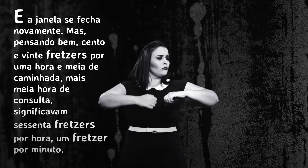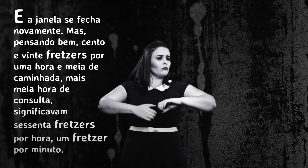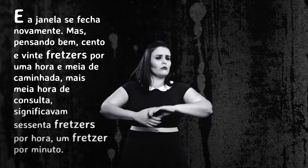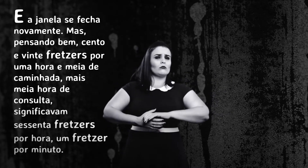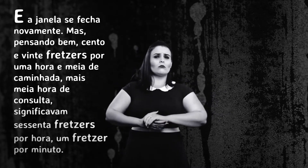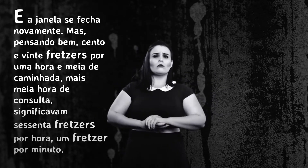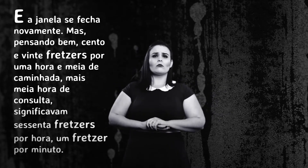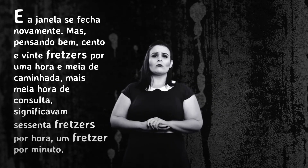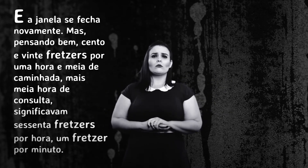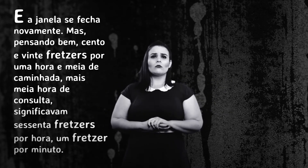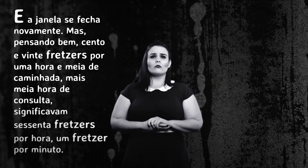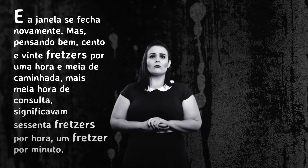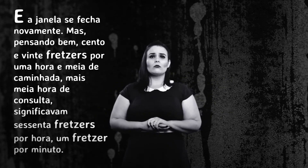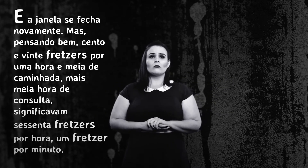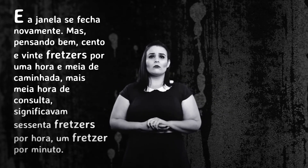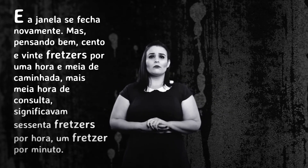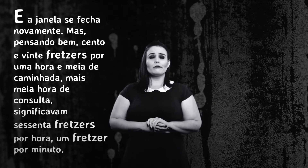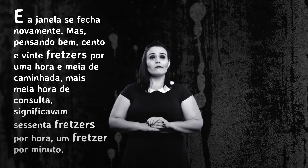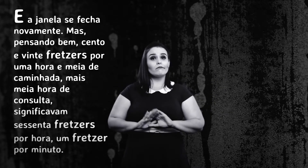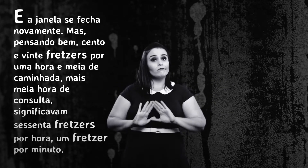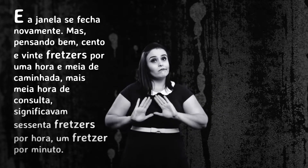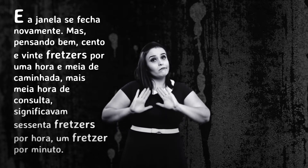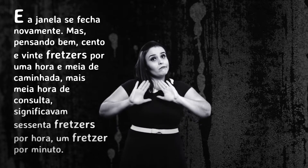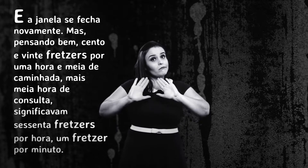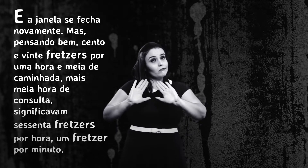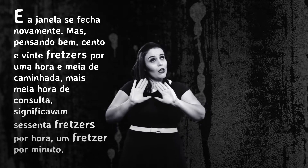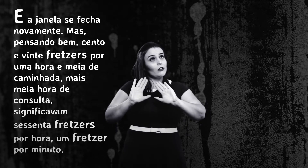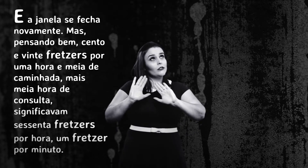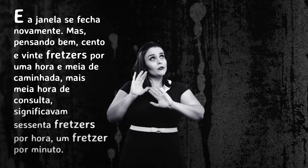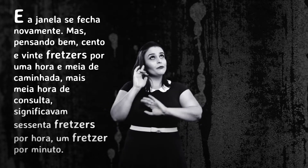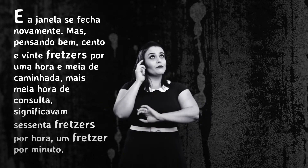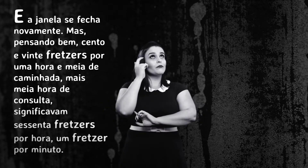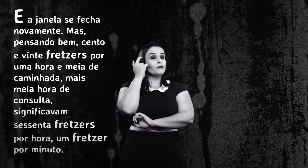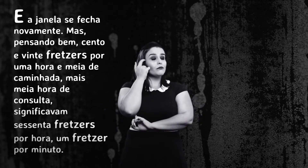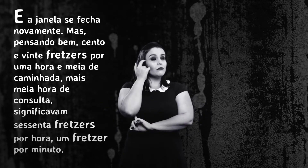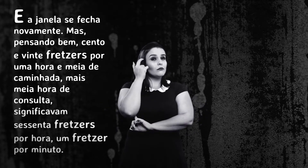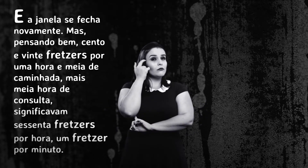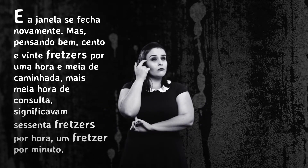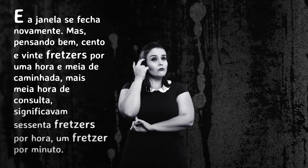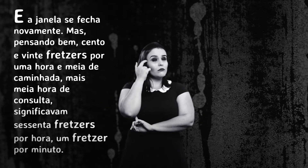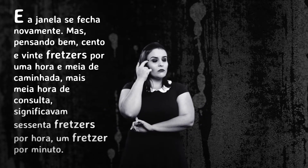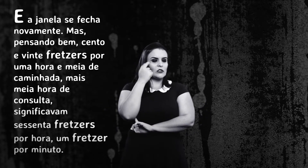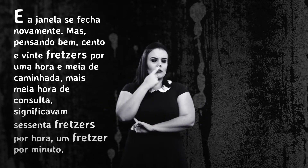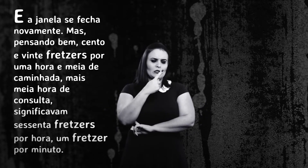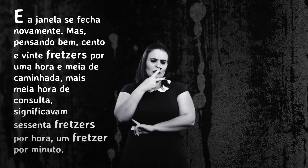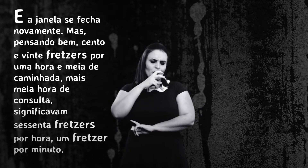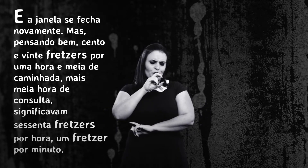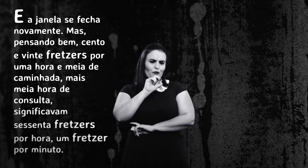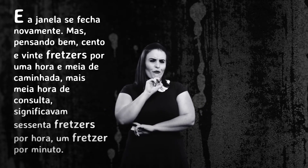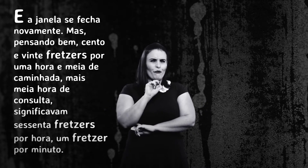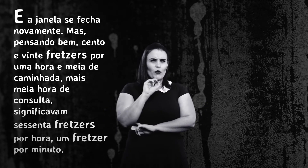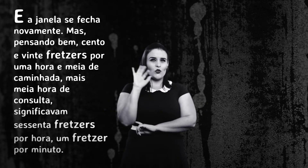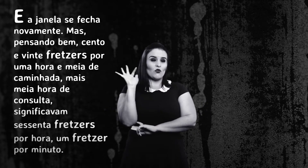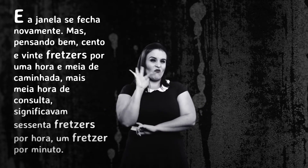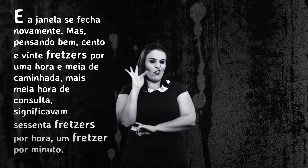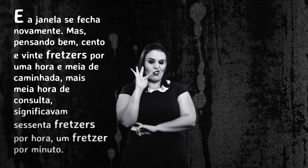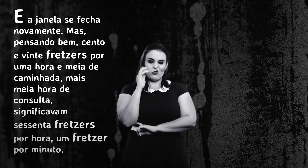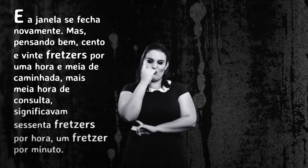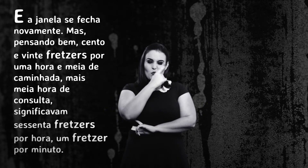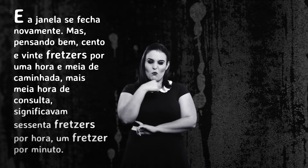E a janela se fecha novamente. Mas, pensando bem, 120 fretzers por